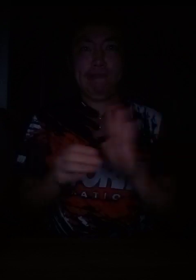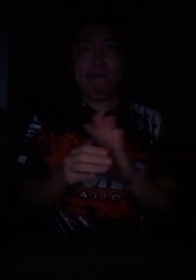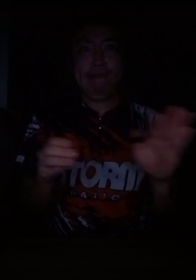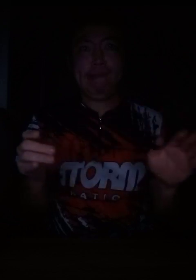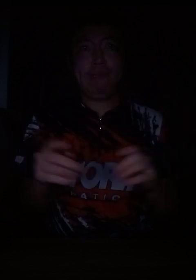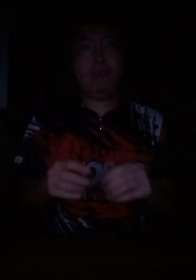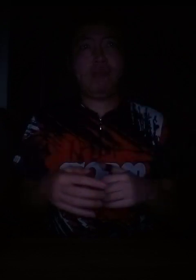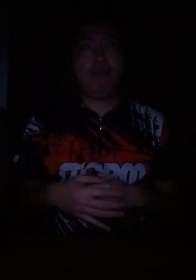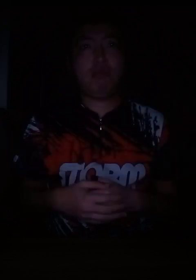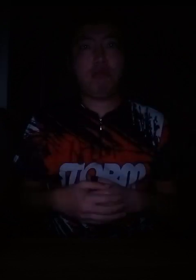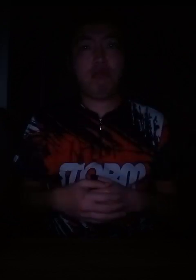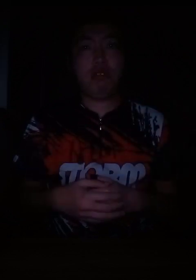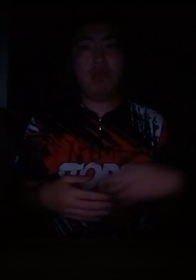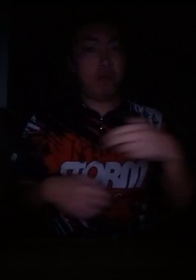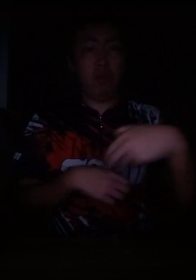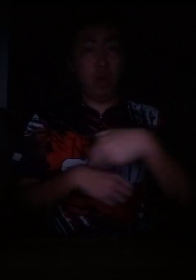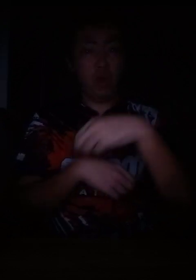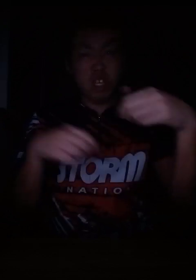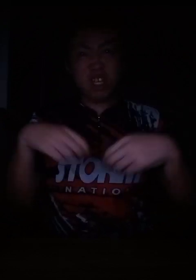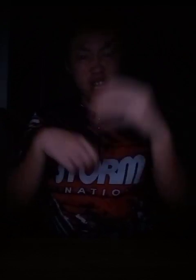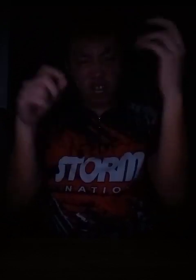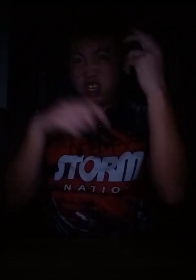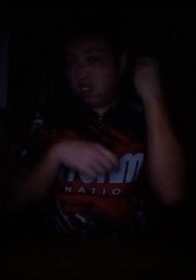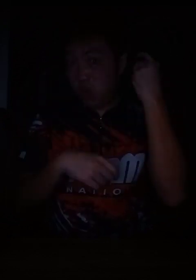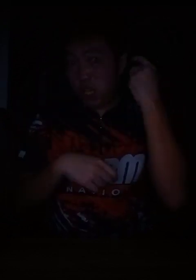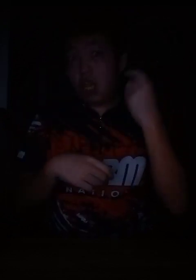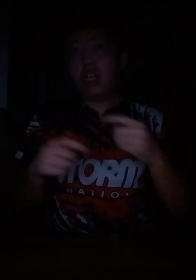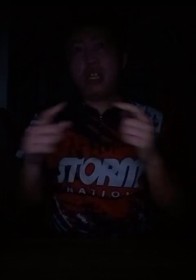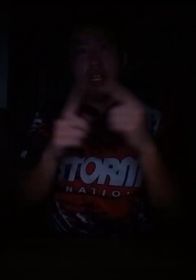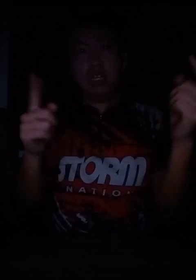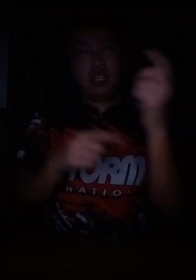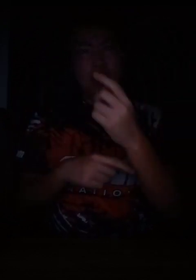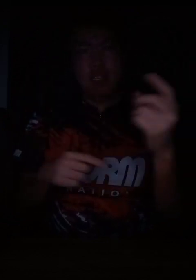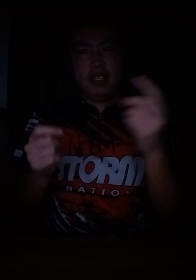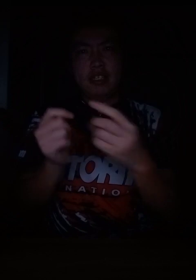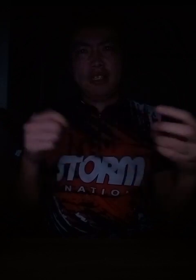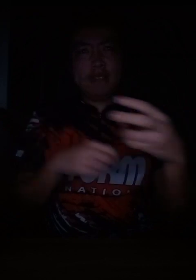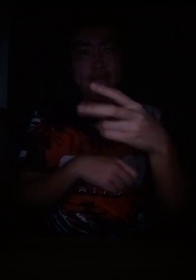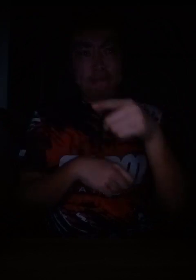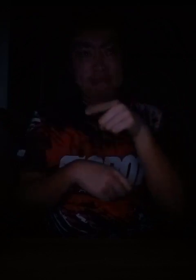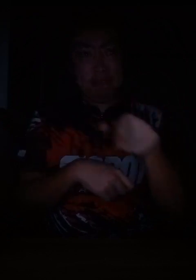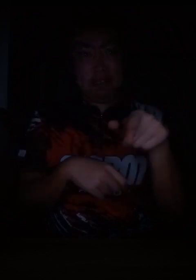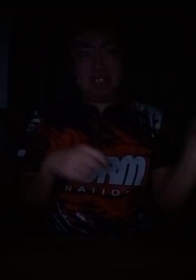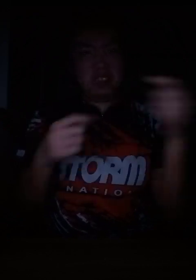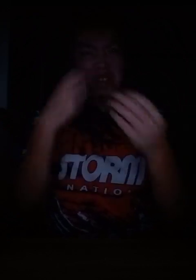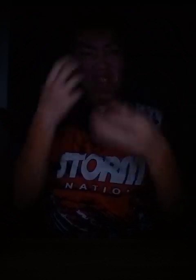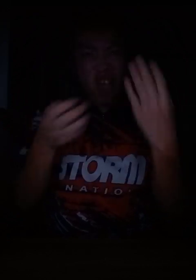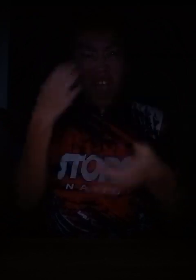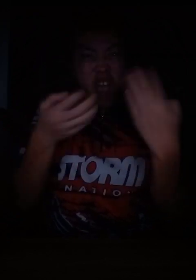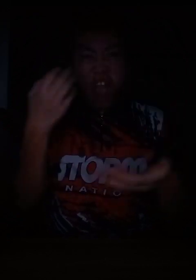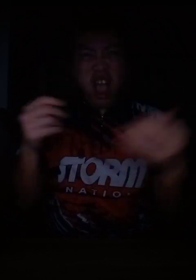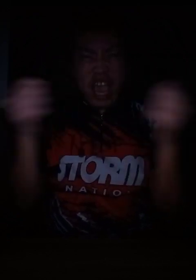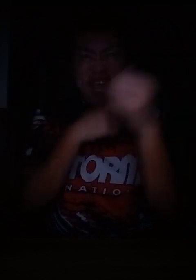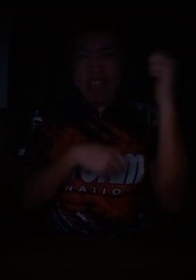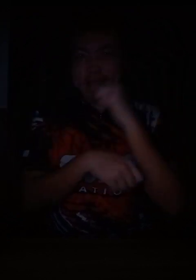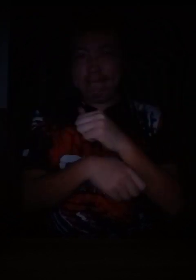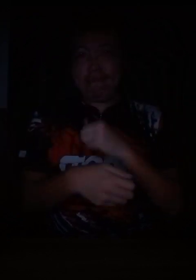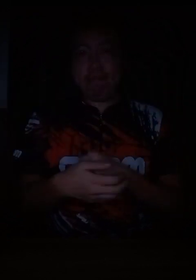거죠. 버스 기사가 경찰에 신고하자 여성은 운행 중인 기사에게 다가가 욕설을 하며 행패를 부렸습니다.